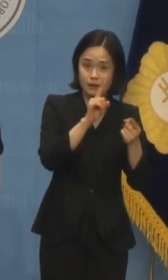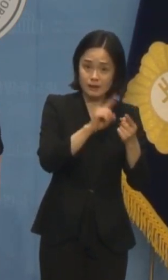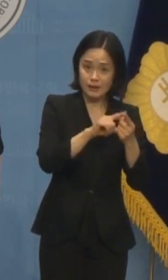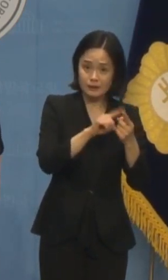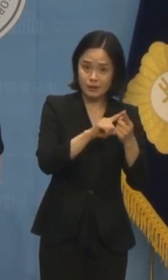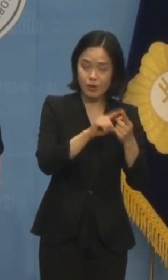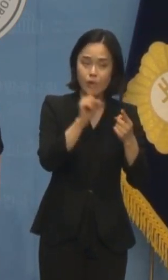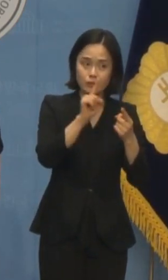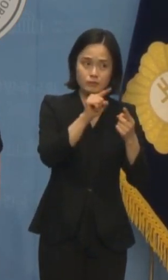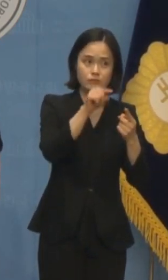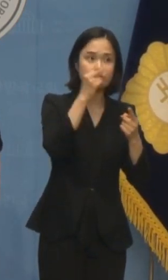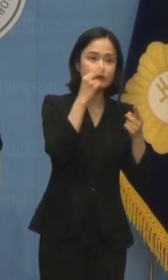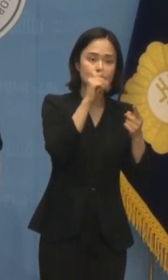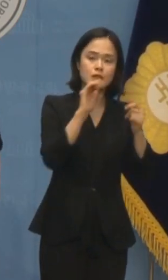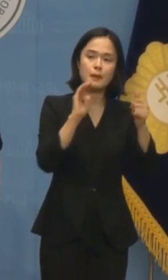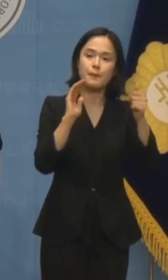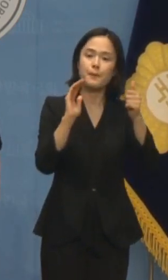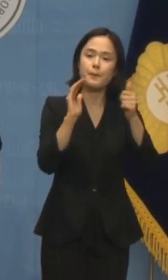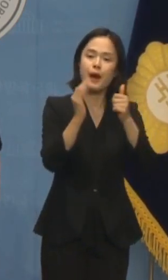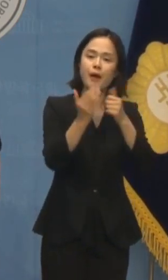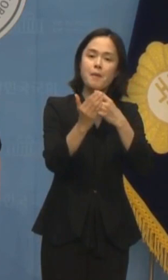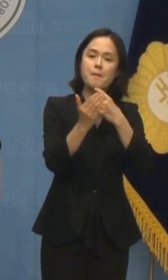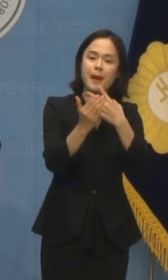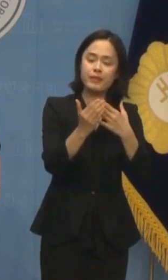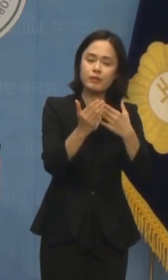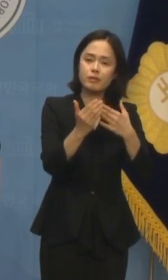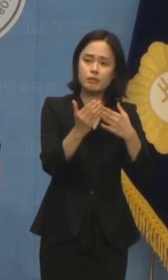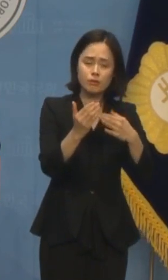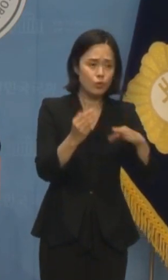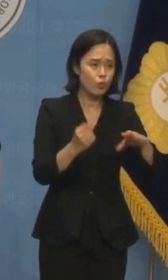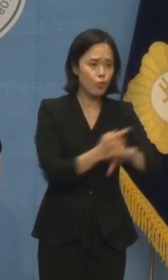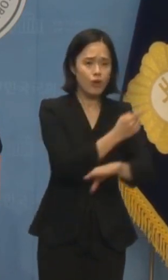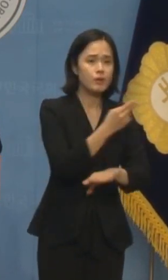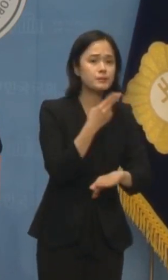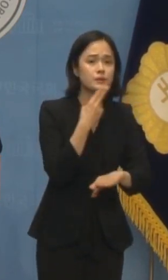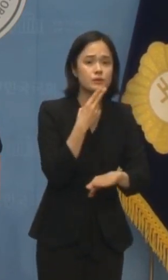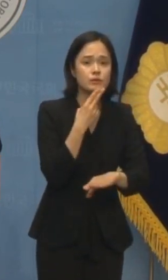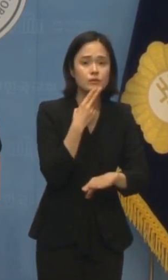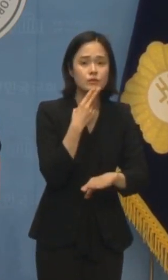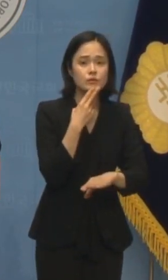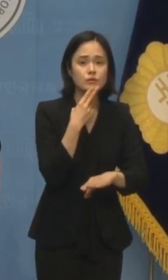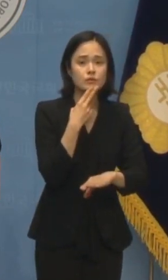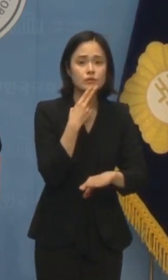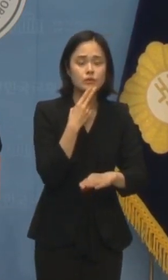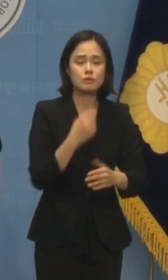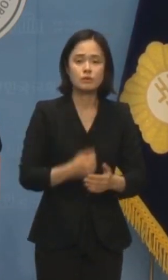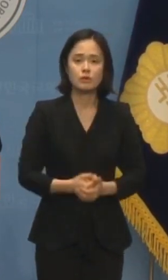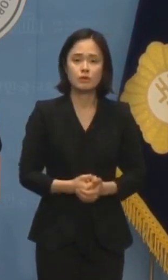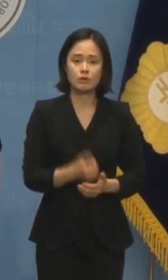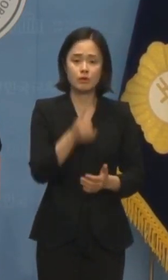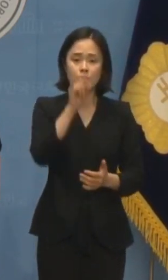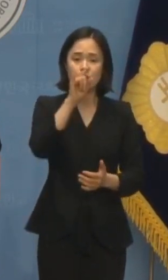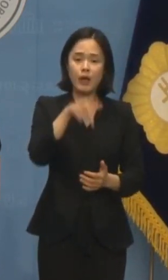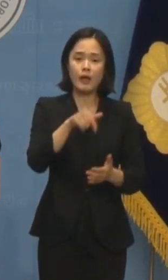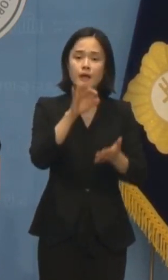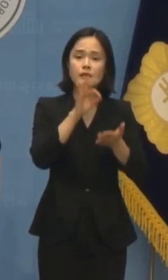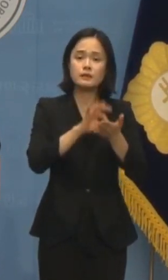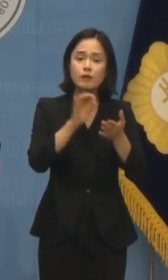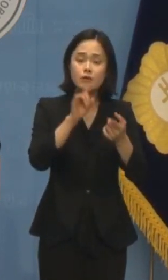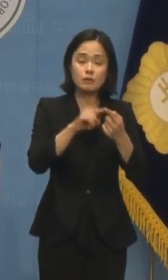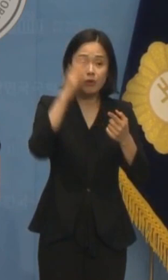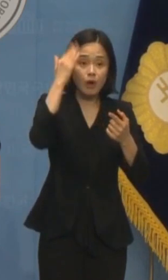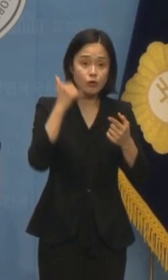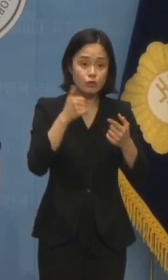것이 불변입니다. 핵무기 사용에 한국은 아무런 결정권이 없던 것은